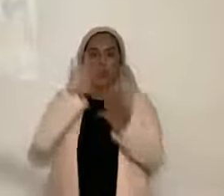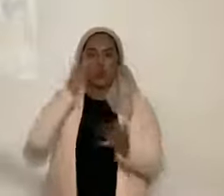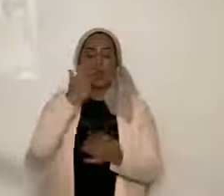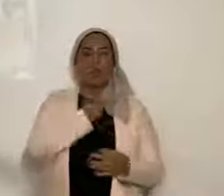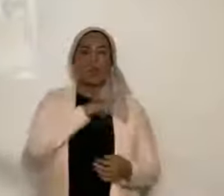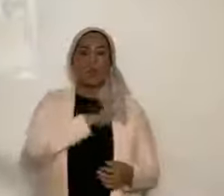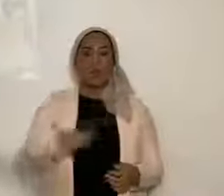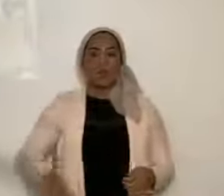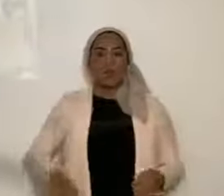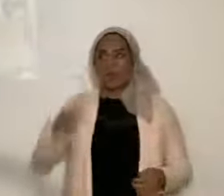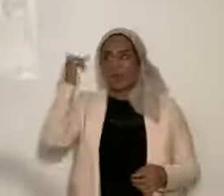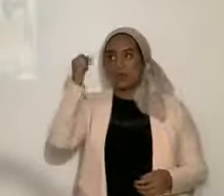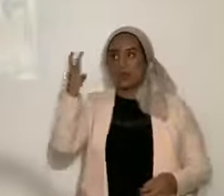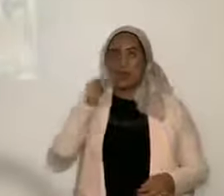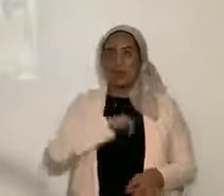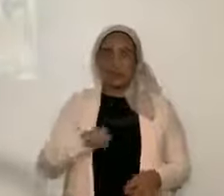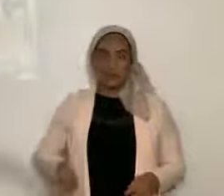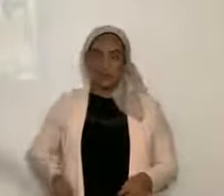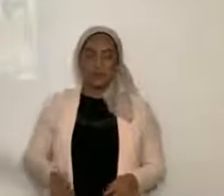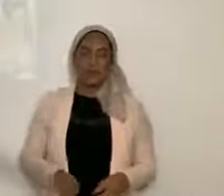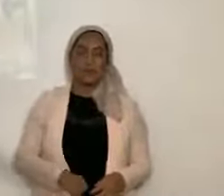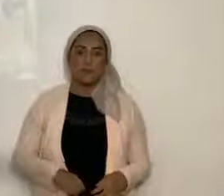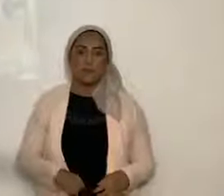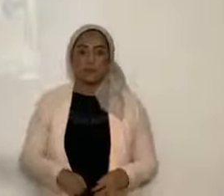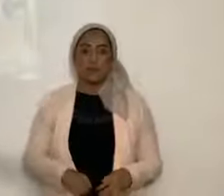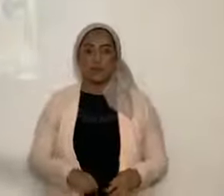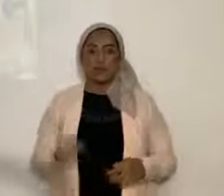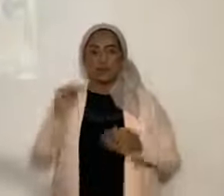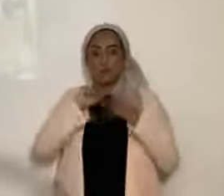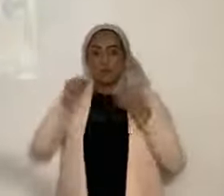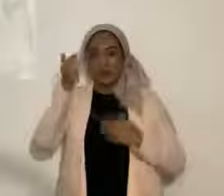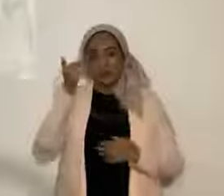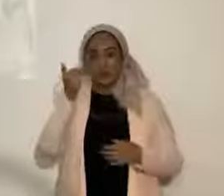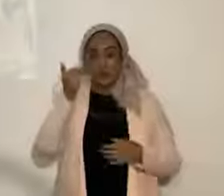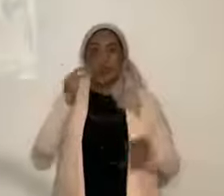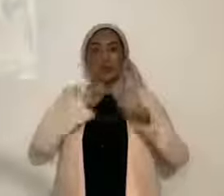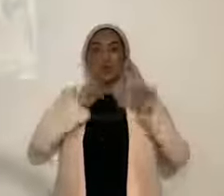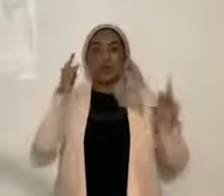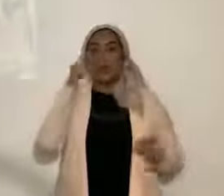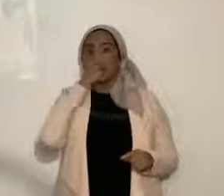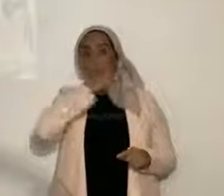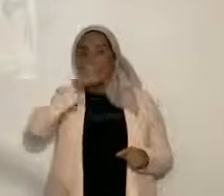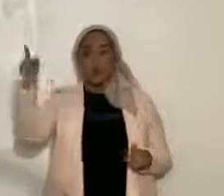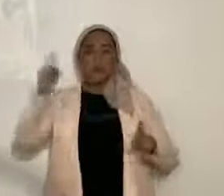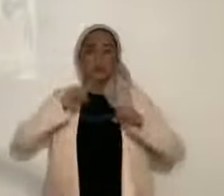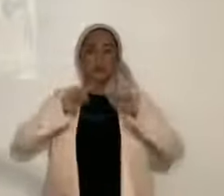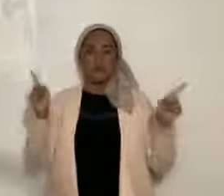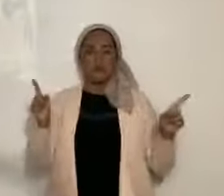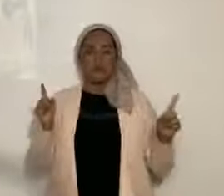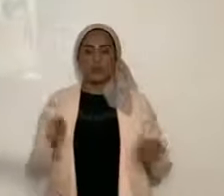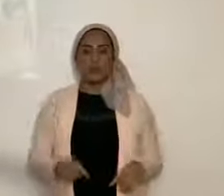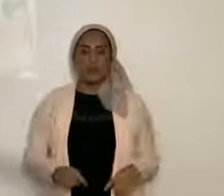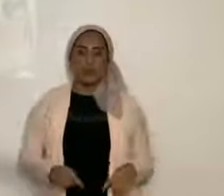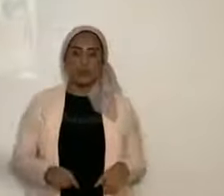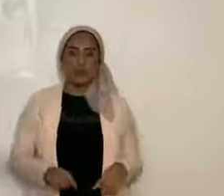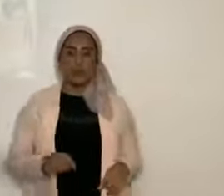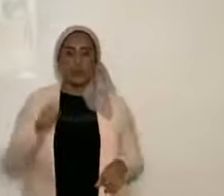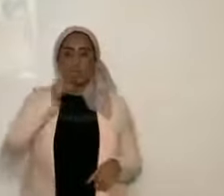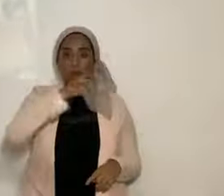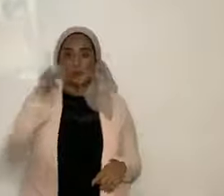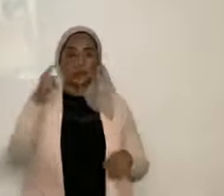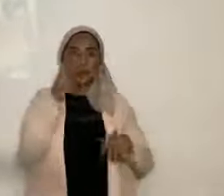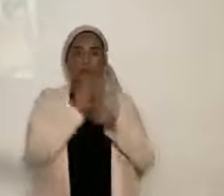Mashiach. Así que hermanos, entonces el verso 3 es, pero ustedes son otra cosa, porque ustedes